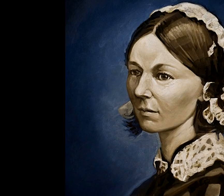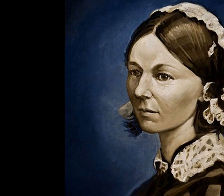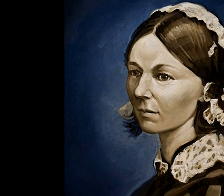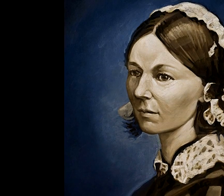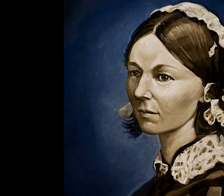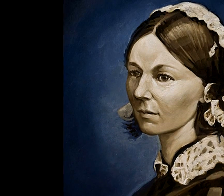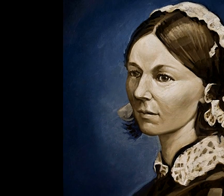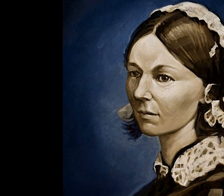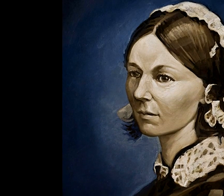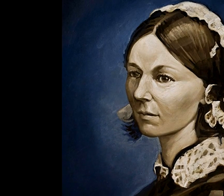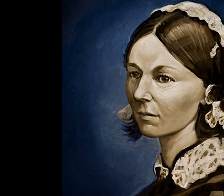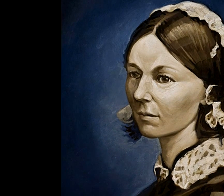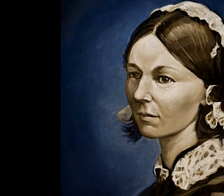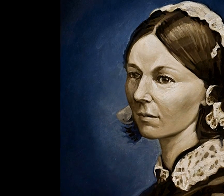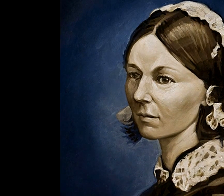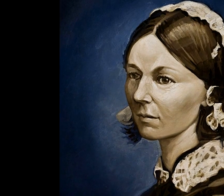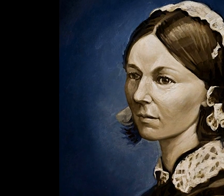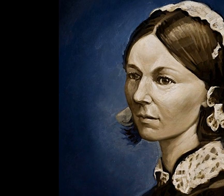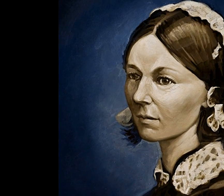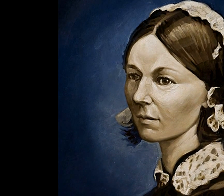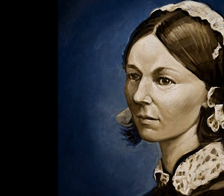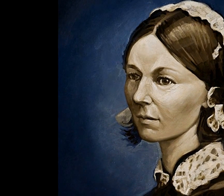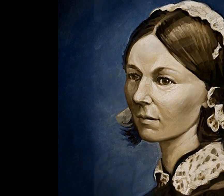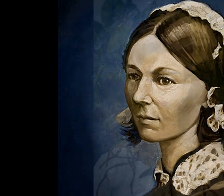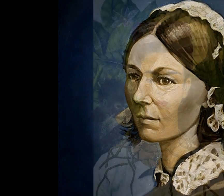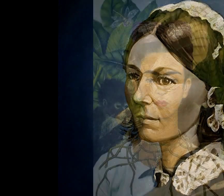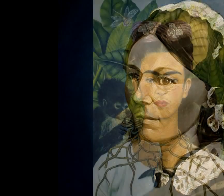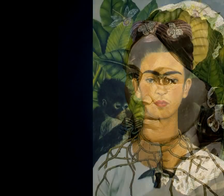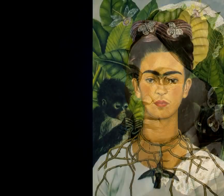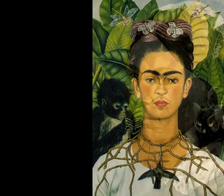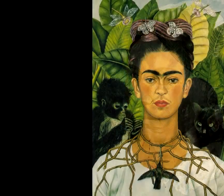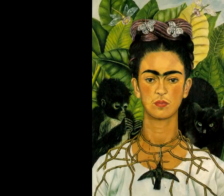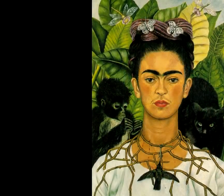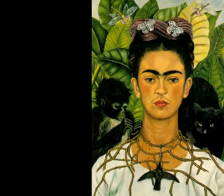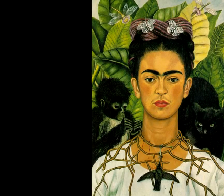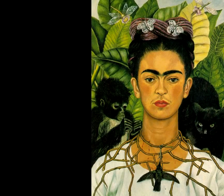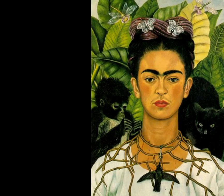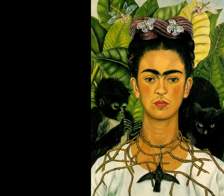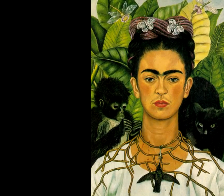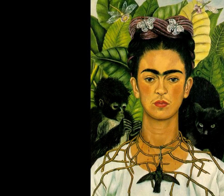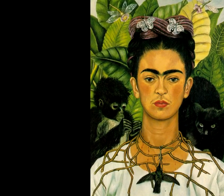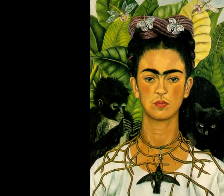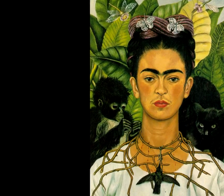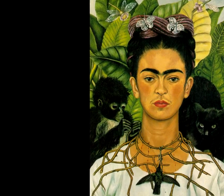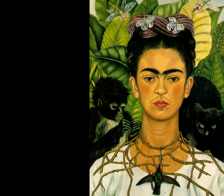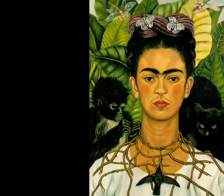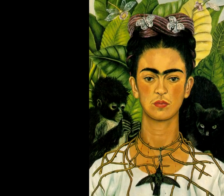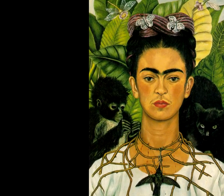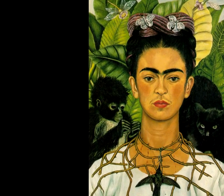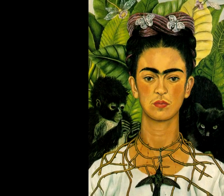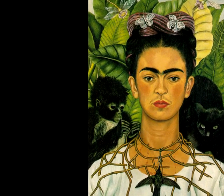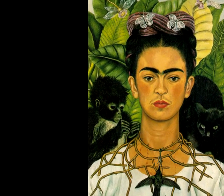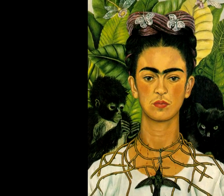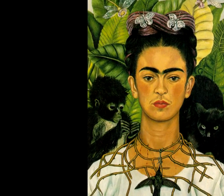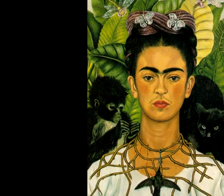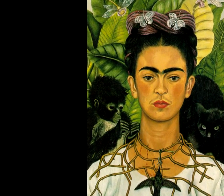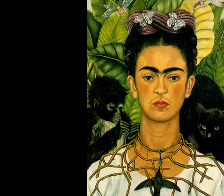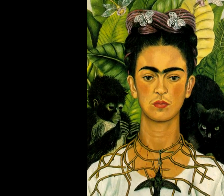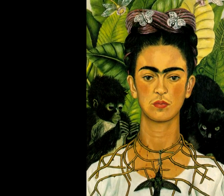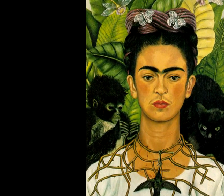Después, en cuanto a ambiente artístico, tenemos a Frida Kahlo, la pintora reconocida, que también